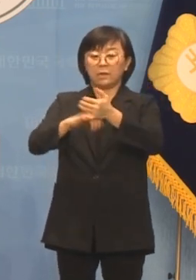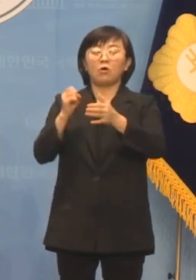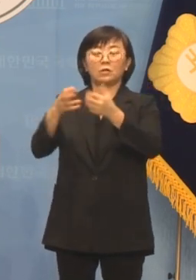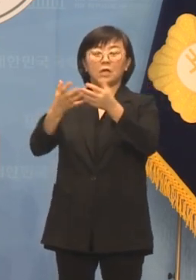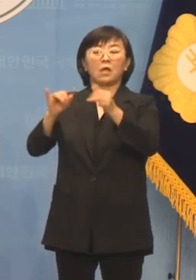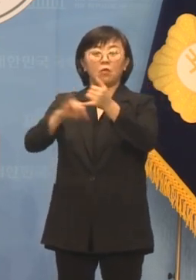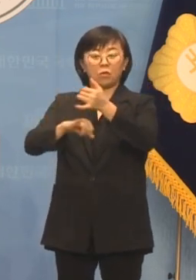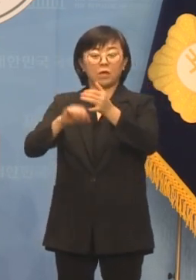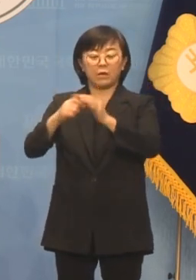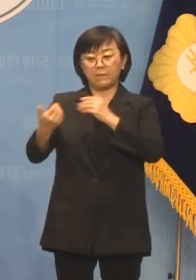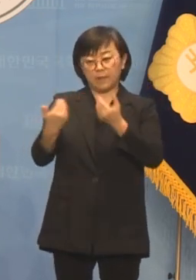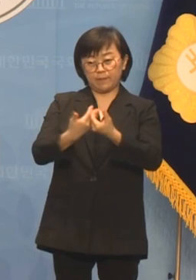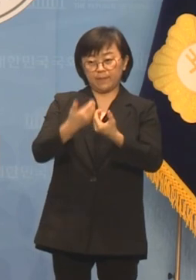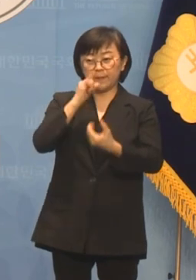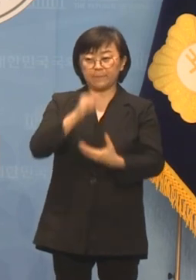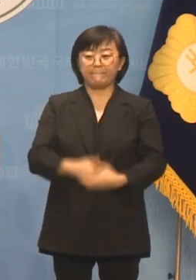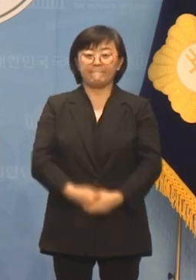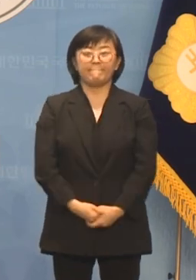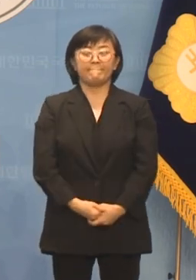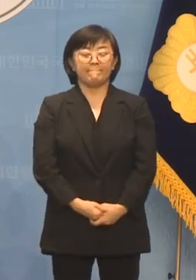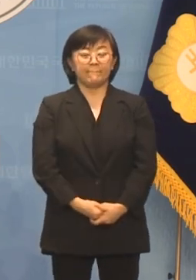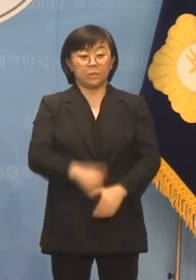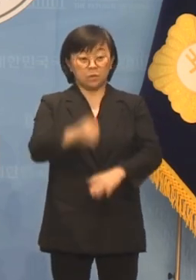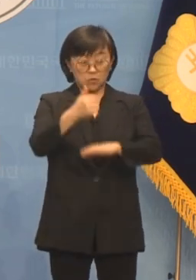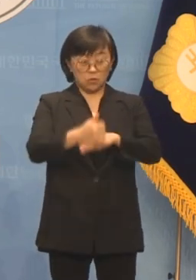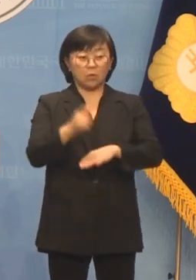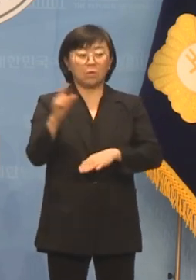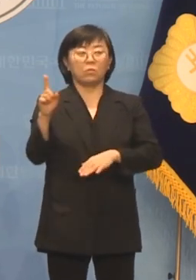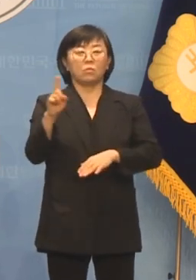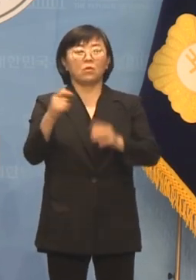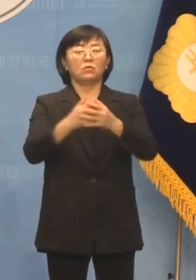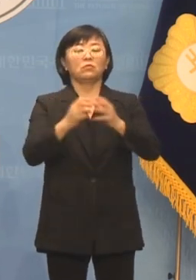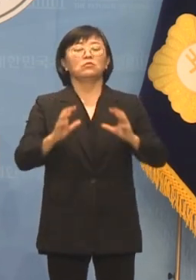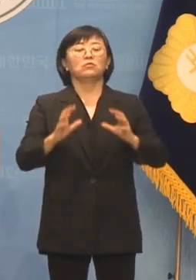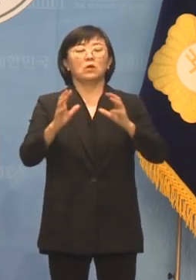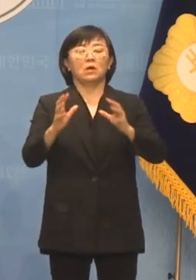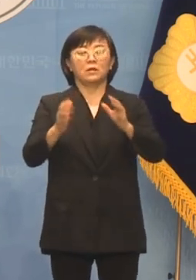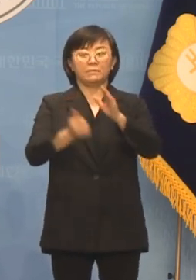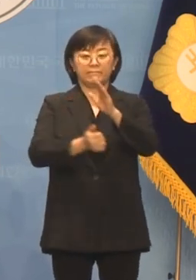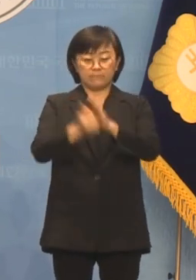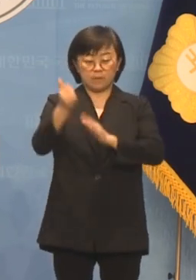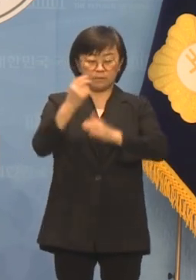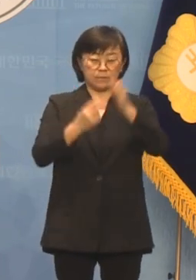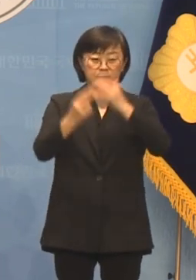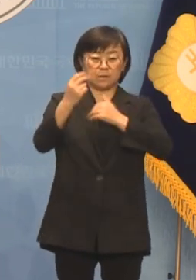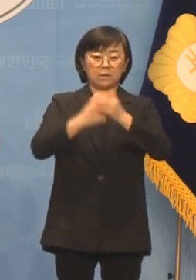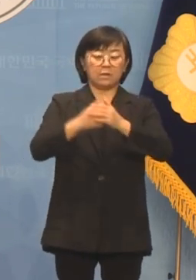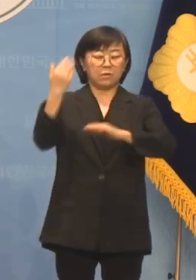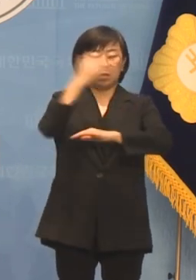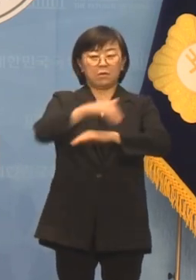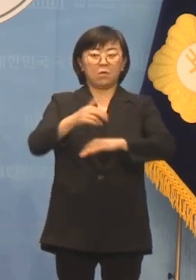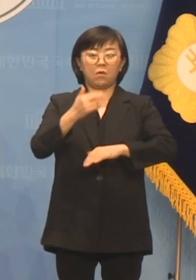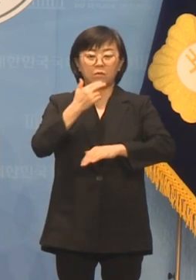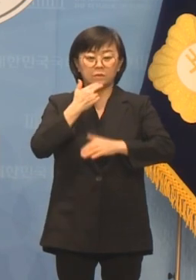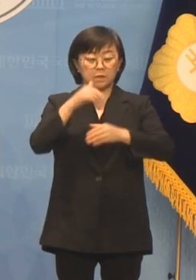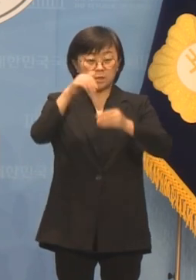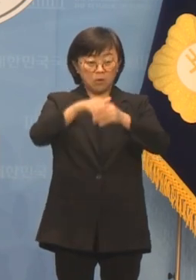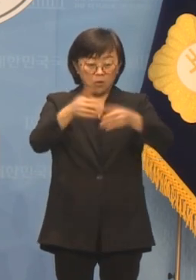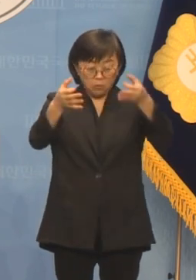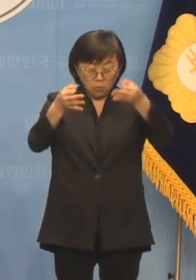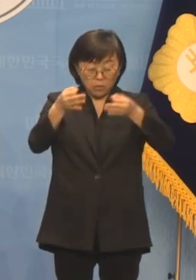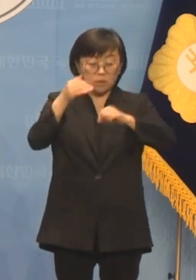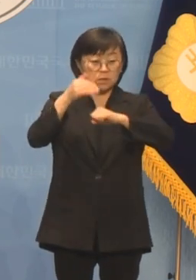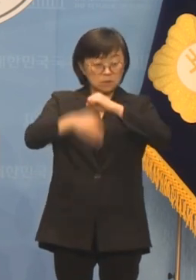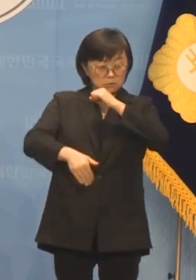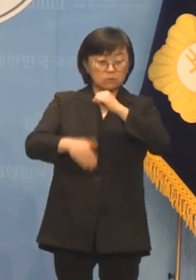반대하고 있습니다. 여론조사 결과는 국가 비전과 전략 없이 총선만을 위한